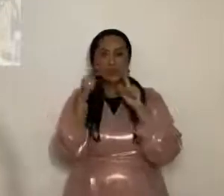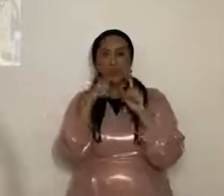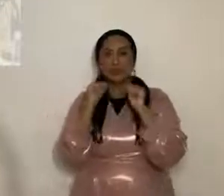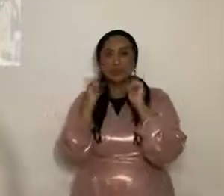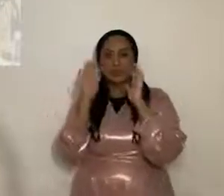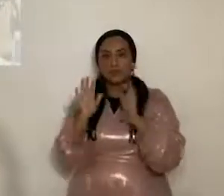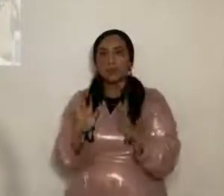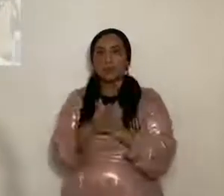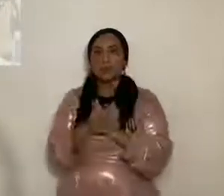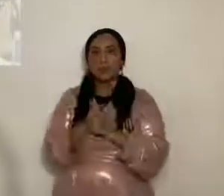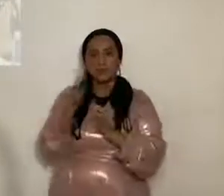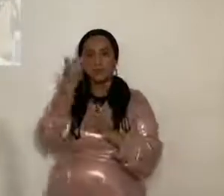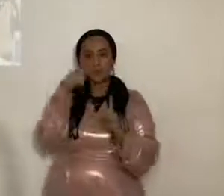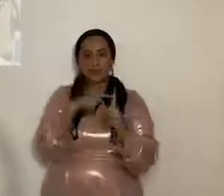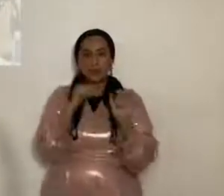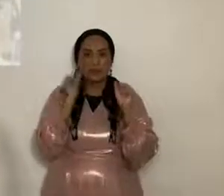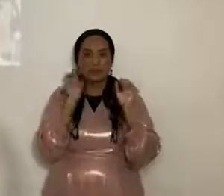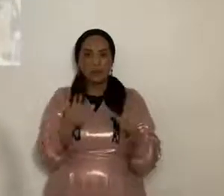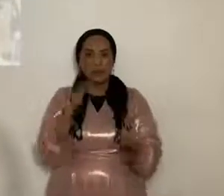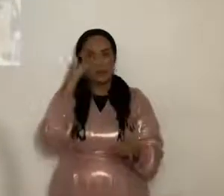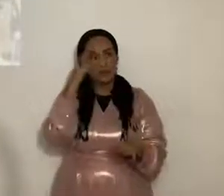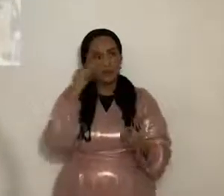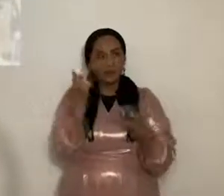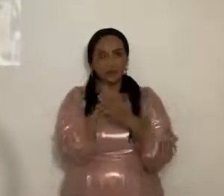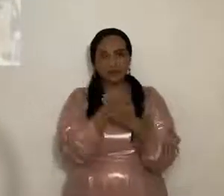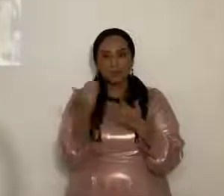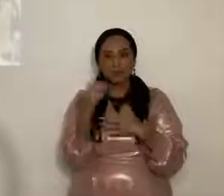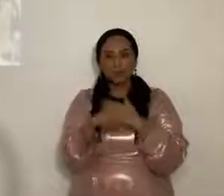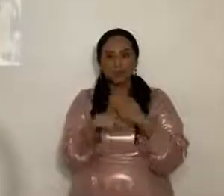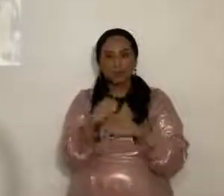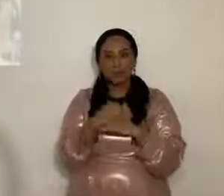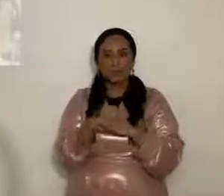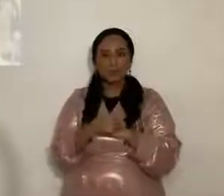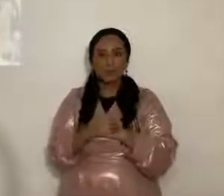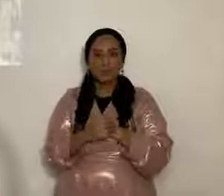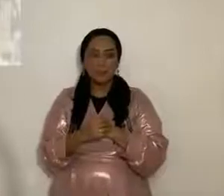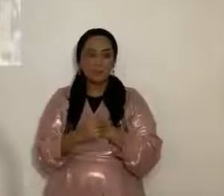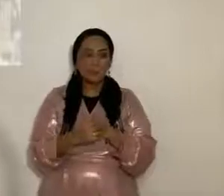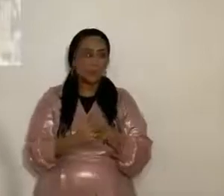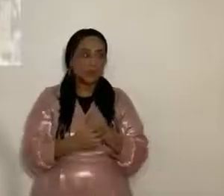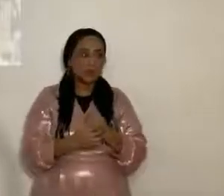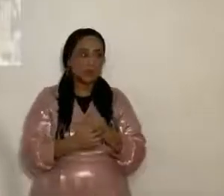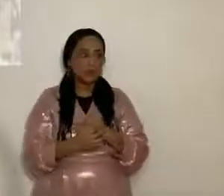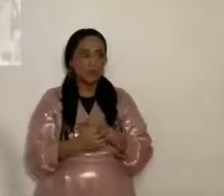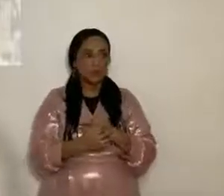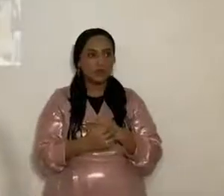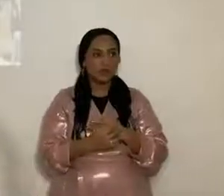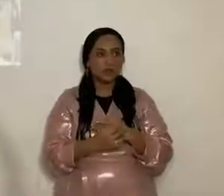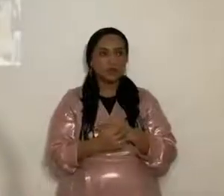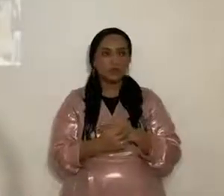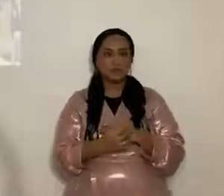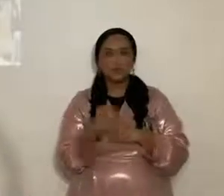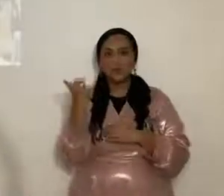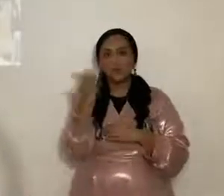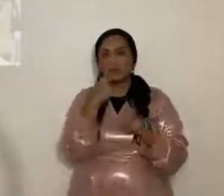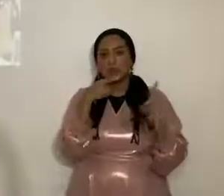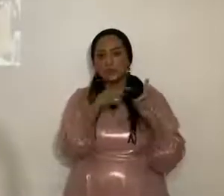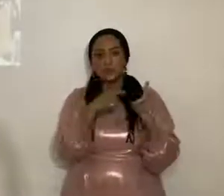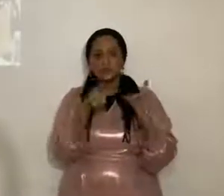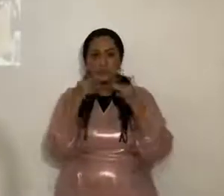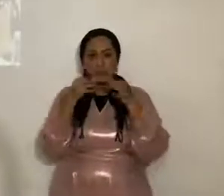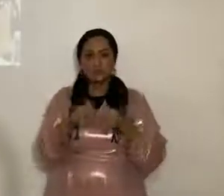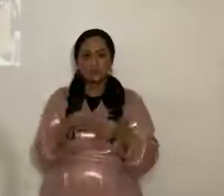bendecido. ¿Por qué fue bendecido? Por todo esto. Amén. Sus consecuencias de todas las acciones y decisiones que él